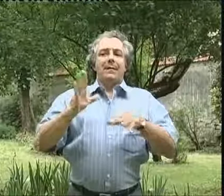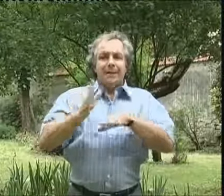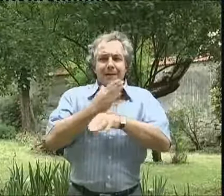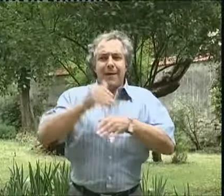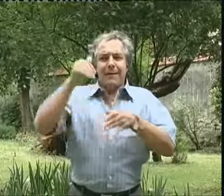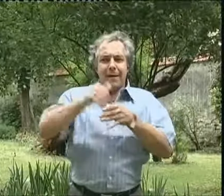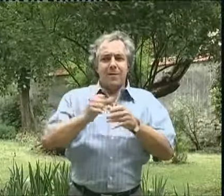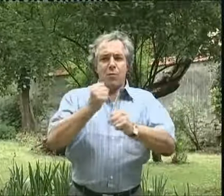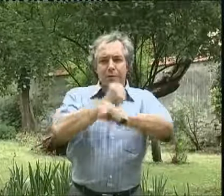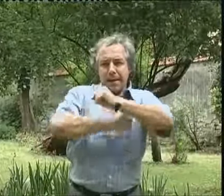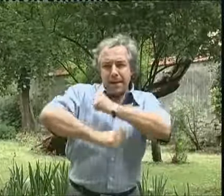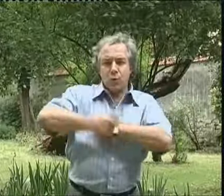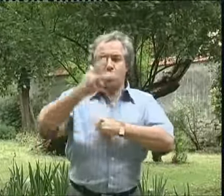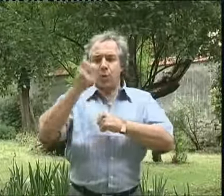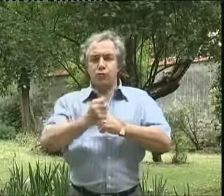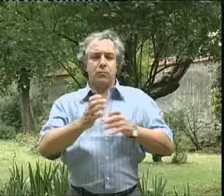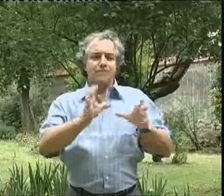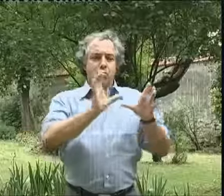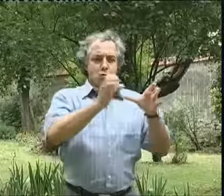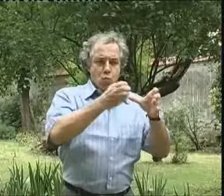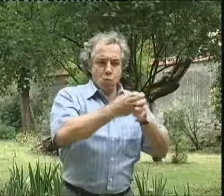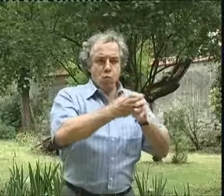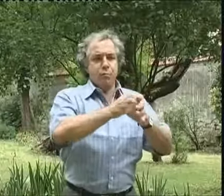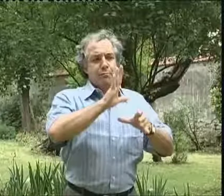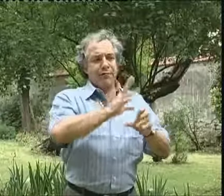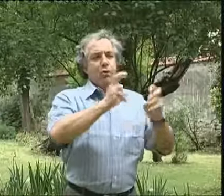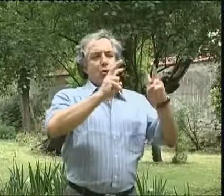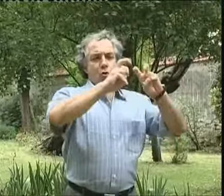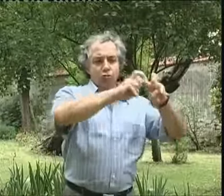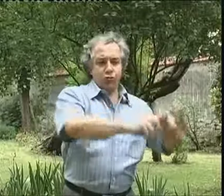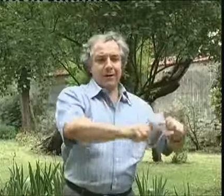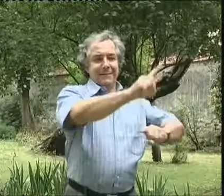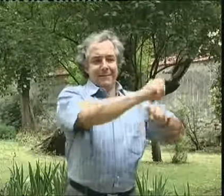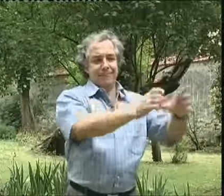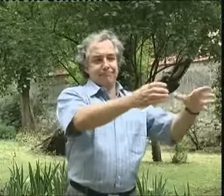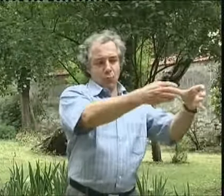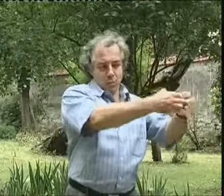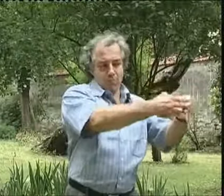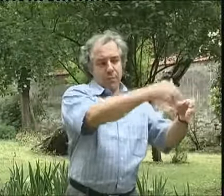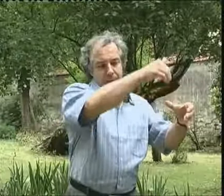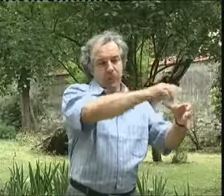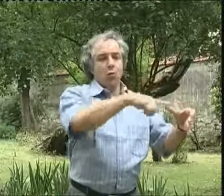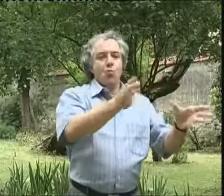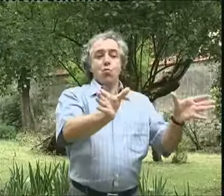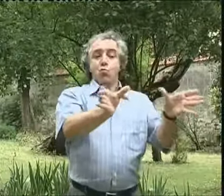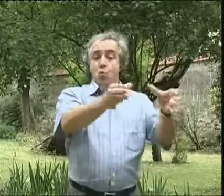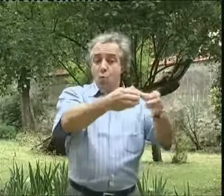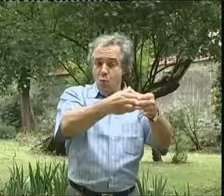Nous avons organisé notre travail durant ces 3 jours autour de différents groupes. Un groupe de recherche pour les signes, un groupe